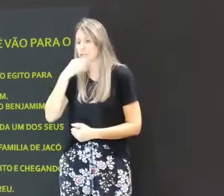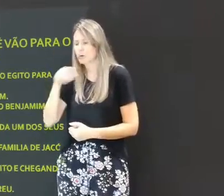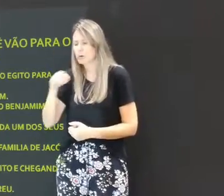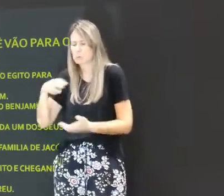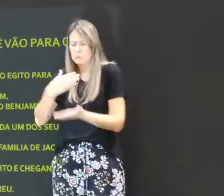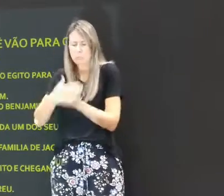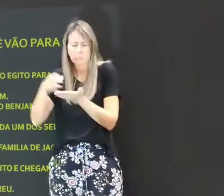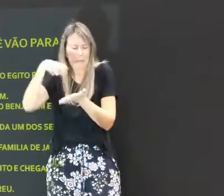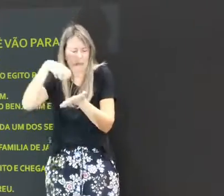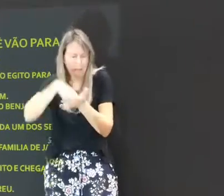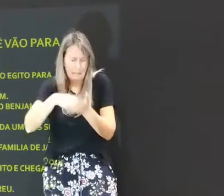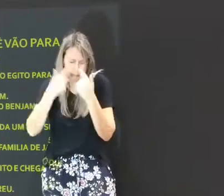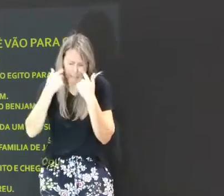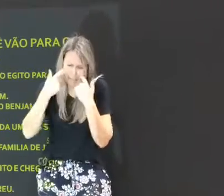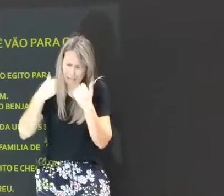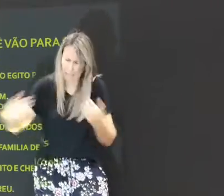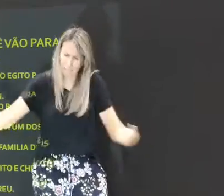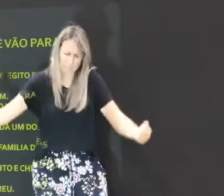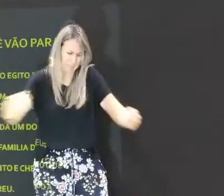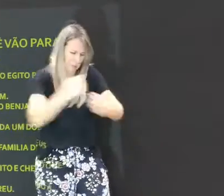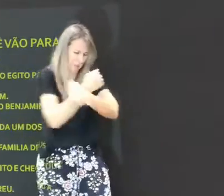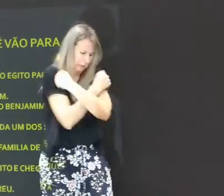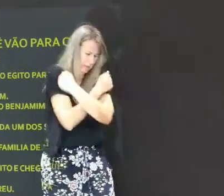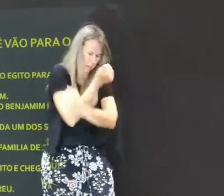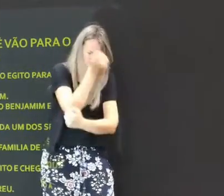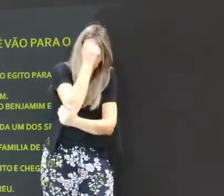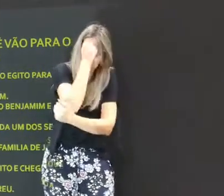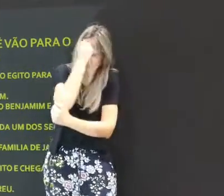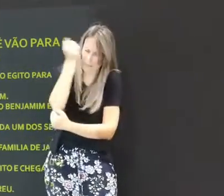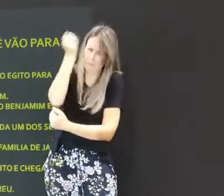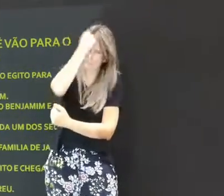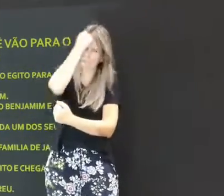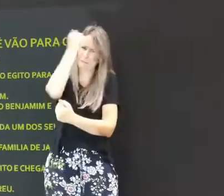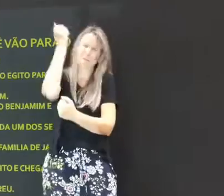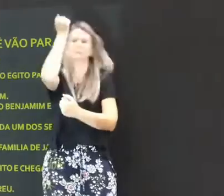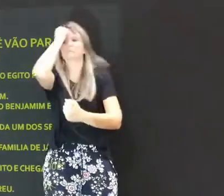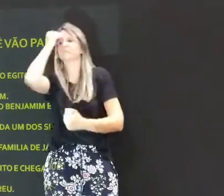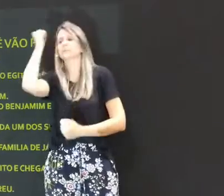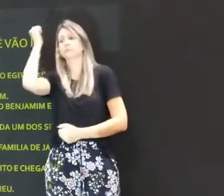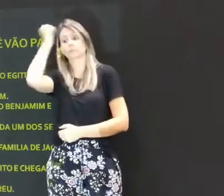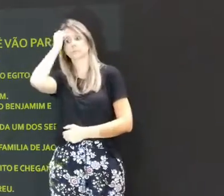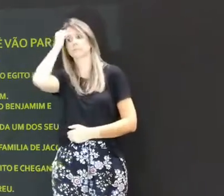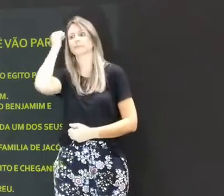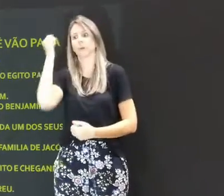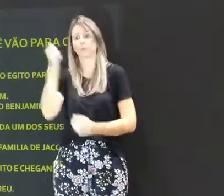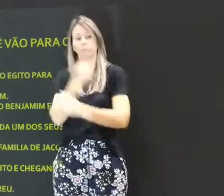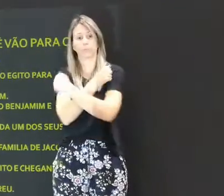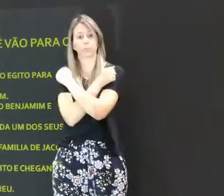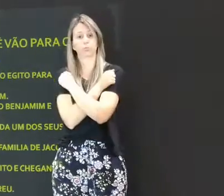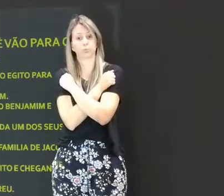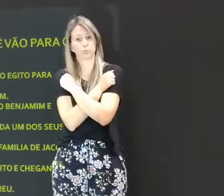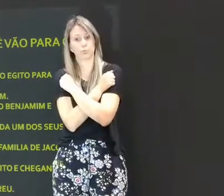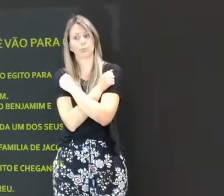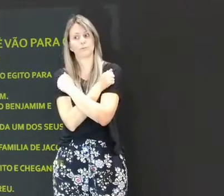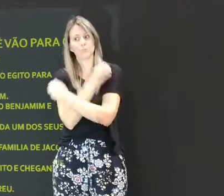Os 10 irmãos, todos se prostraram e choraram e abraçaram, arrependidos. Arrependidos, abraçaram o